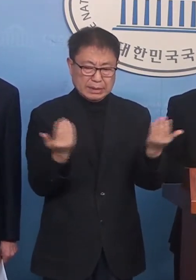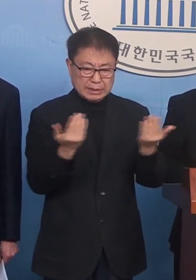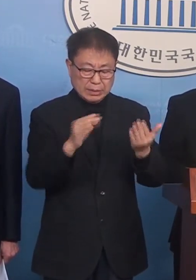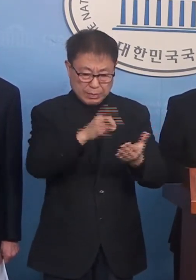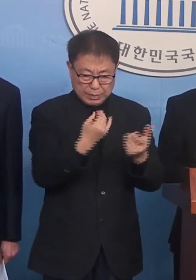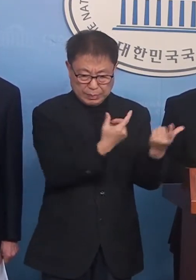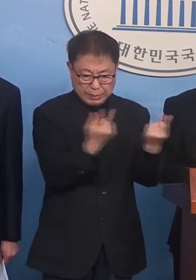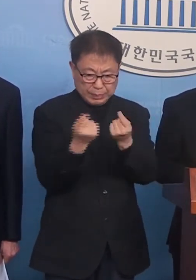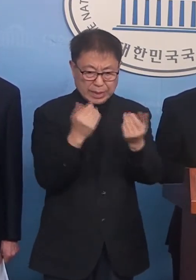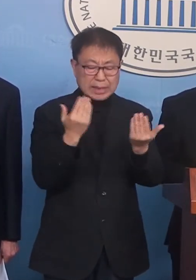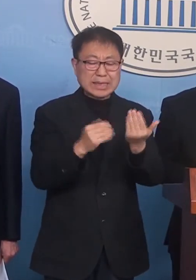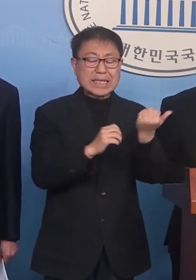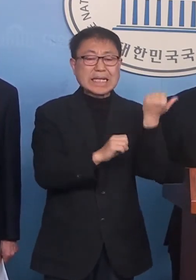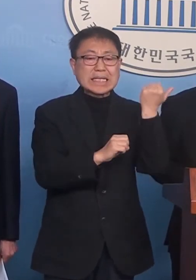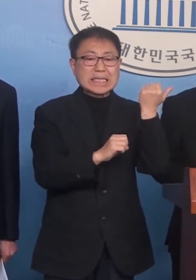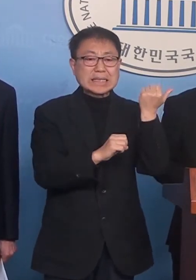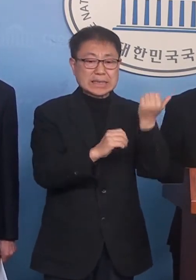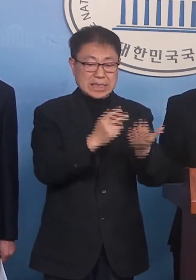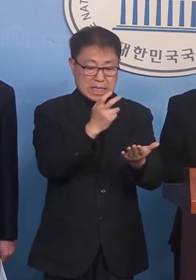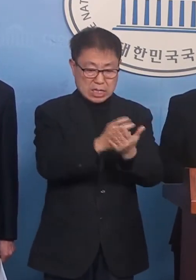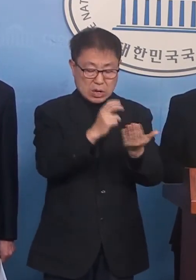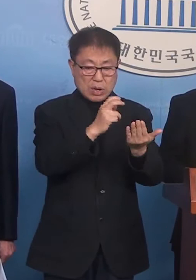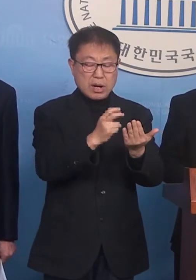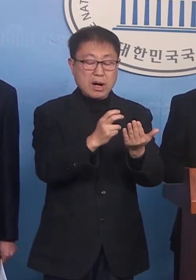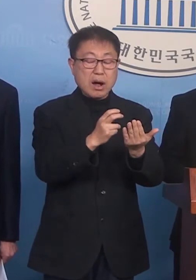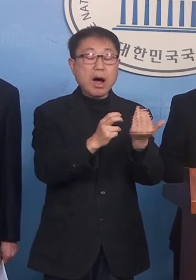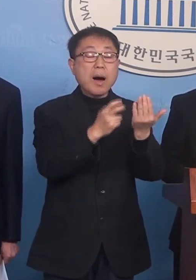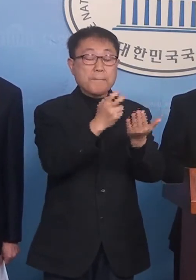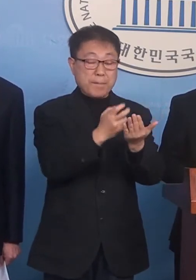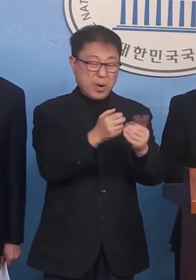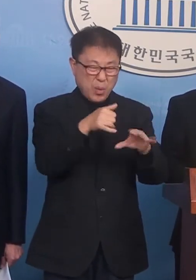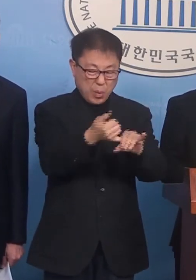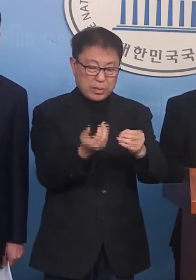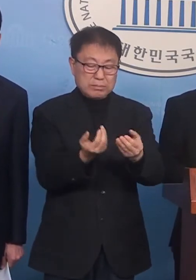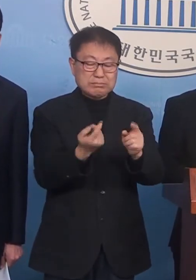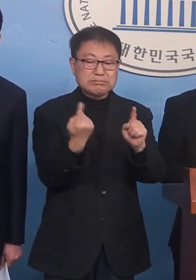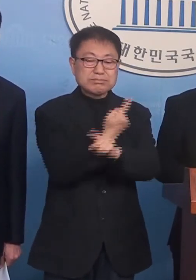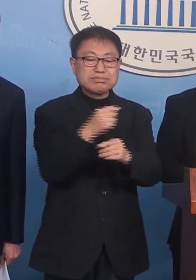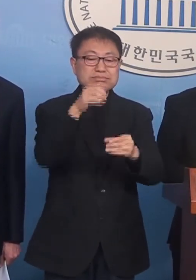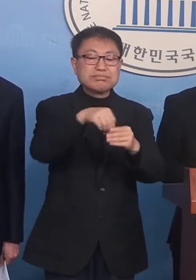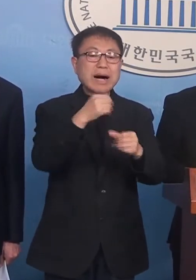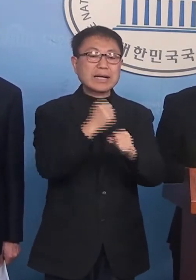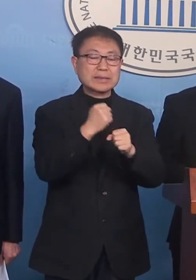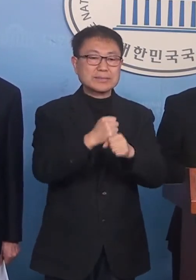원칙을 근로기준법에 반드시 담아내도록 하겠습니다.